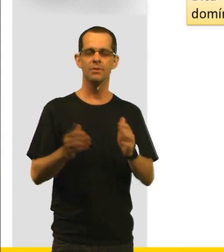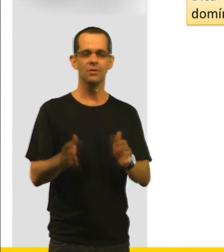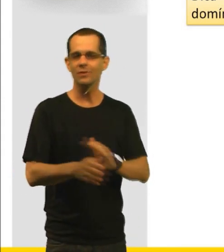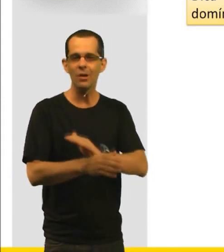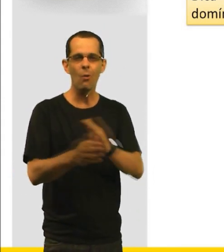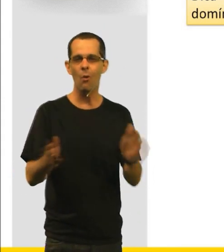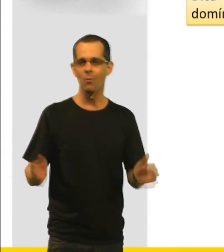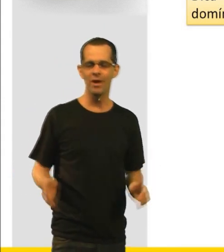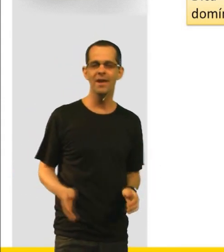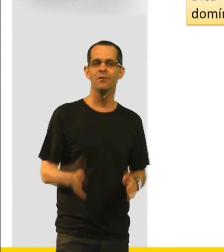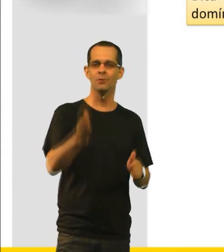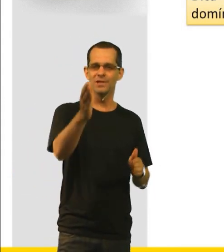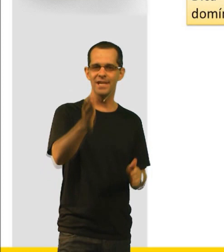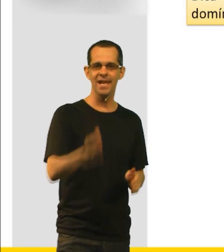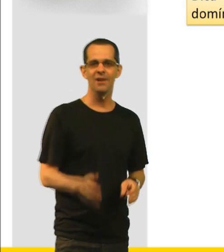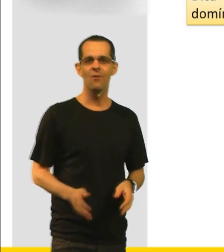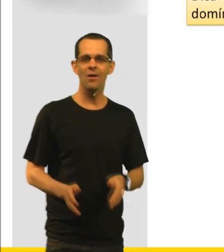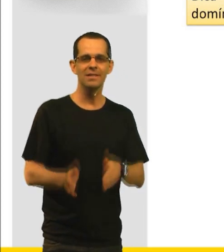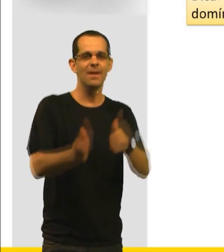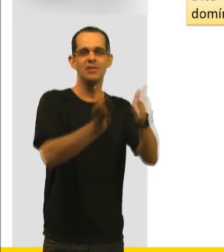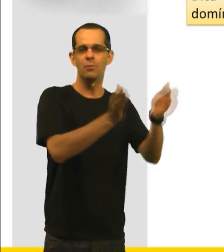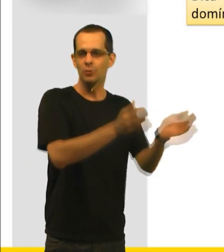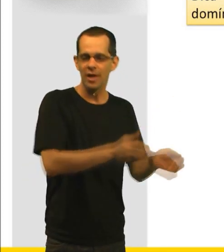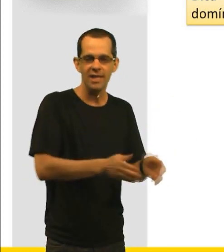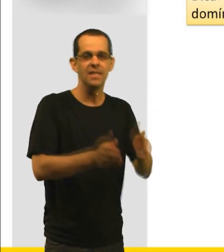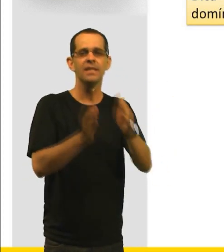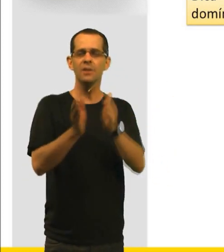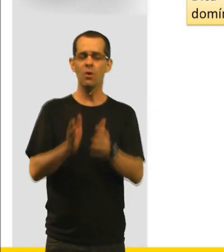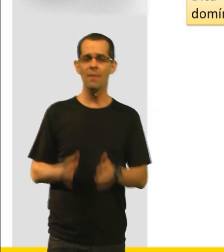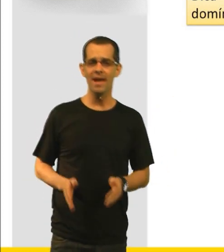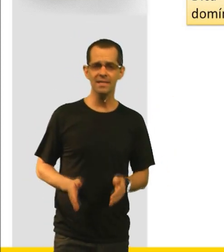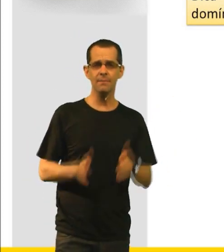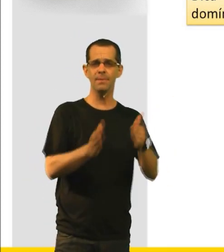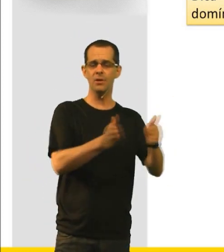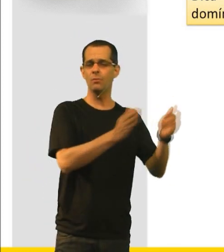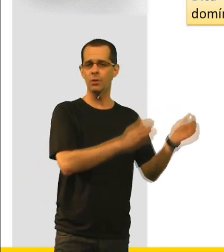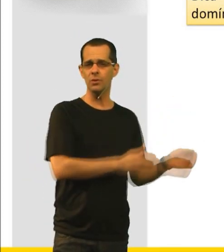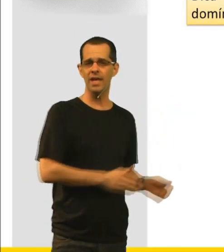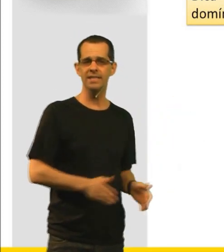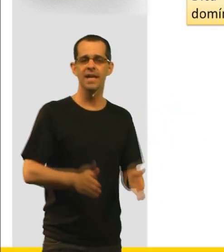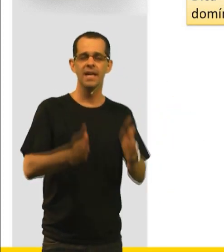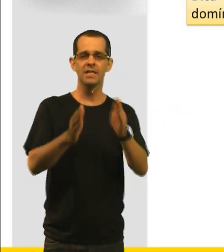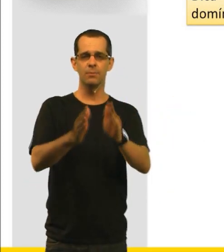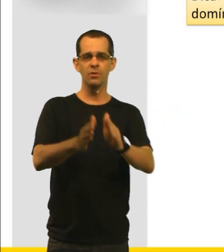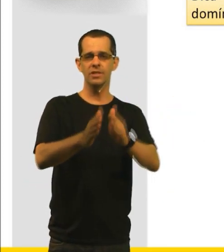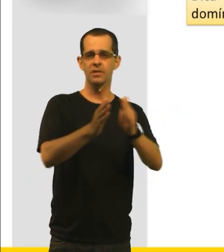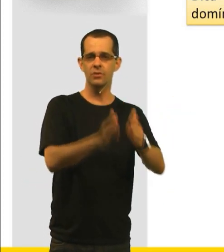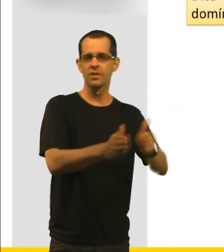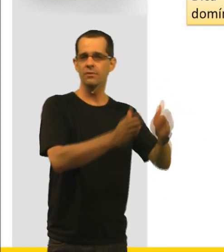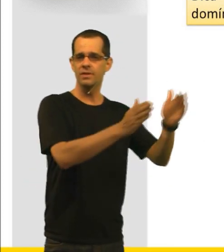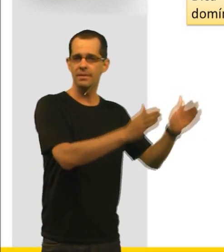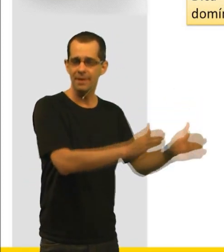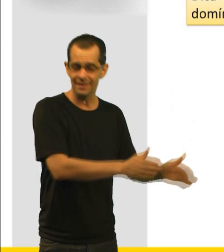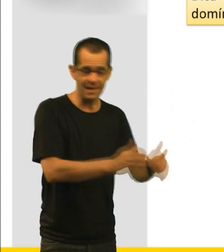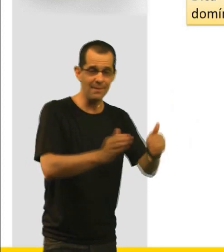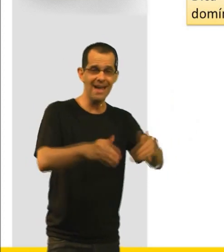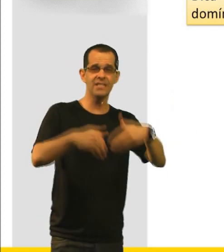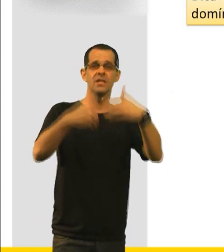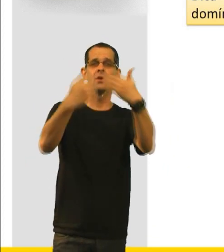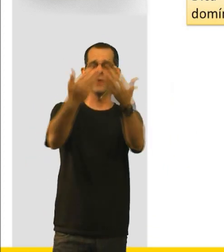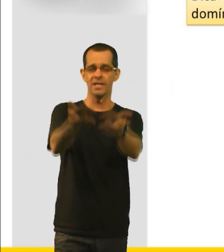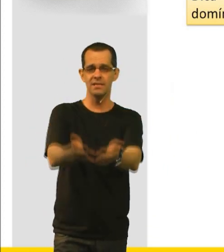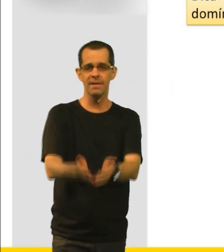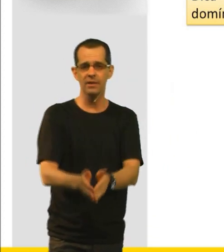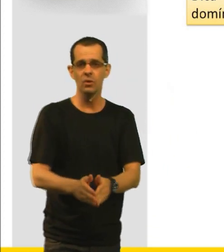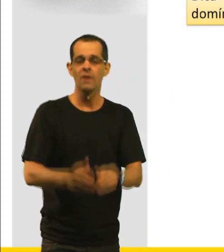gosta. Pessoal, não tem como, né? Você gosta mais de português? Então começa pelo português. Responde as questões que você tem